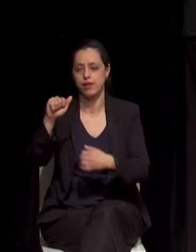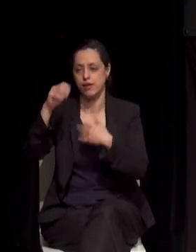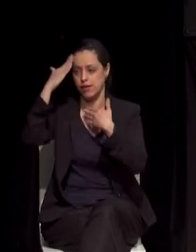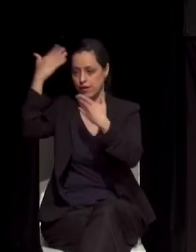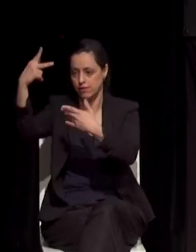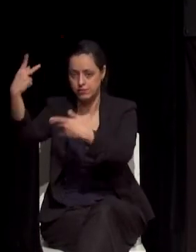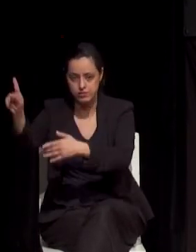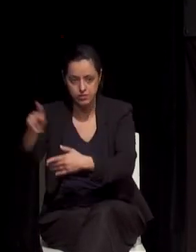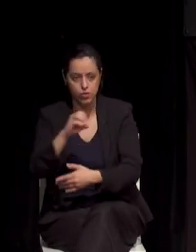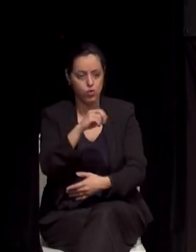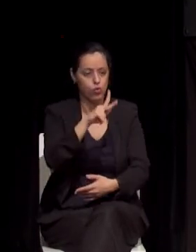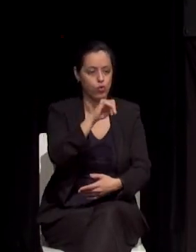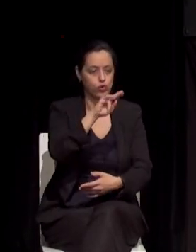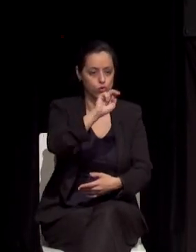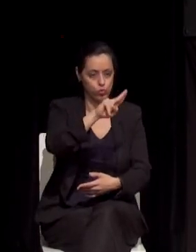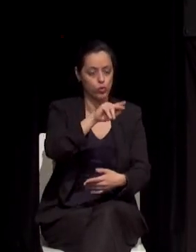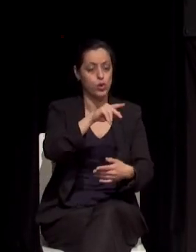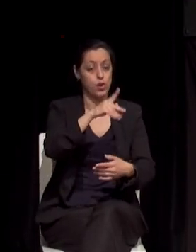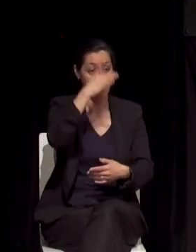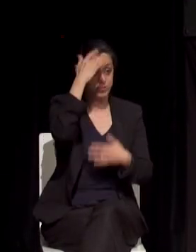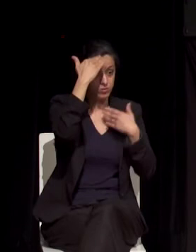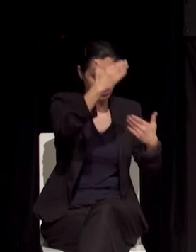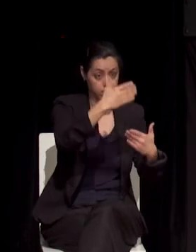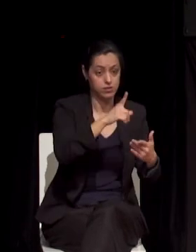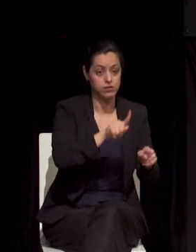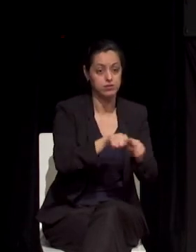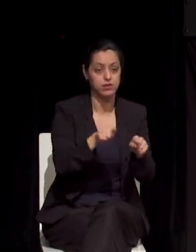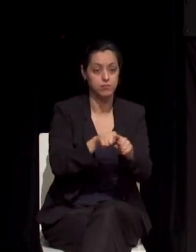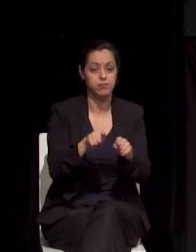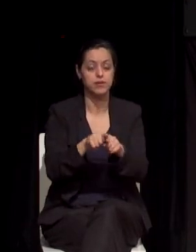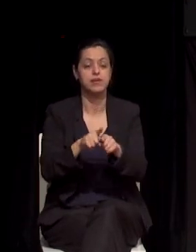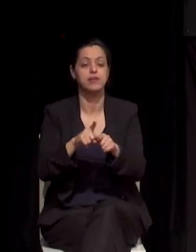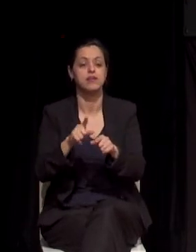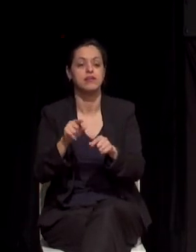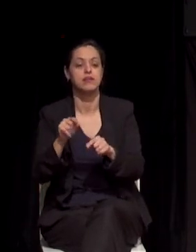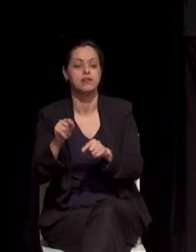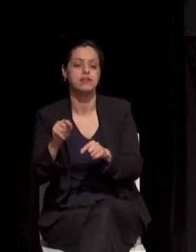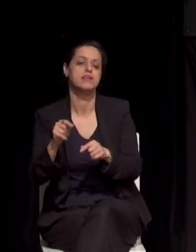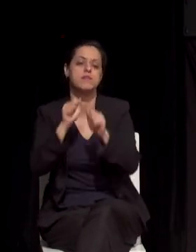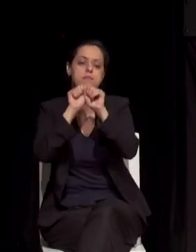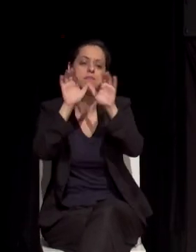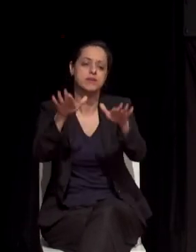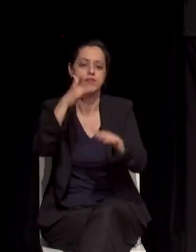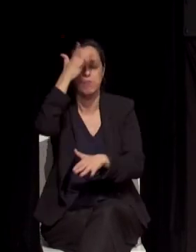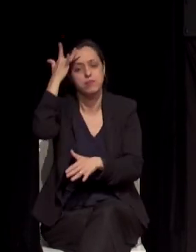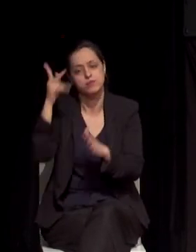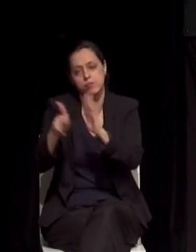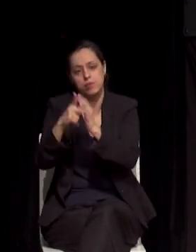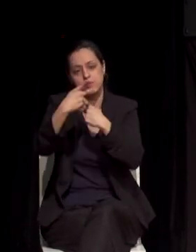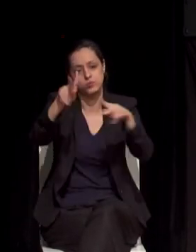Motumbá, Mucuyu para quem é de Mucuyu e a benção para quem é de a benção. Valeu, obrigadão.